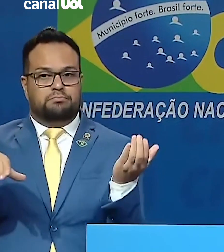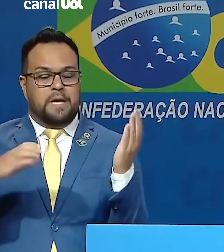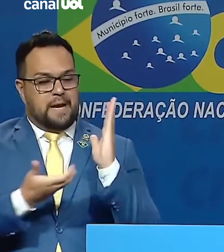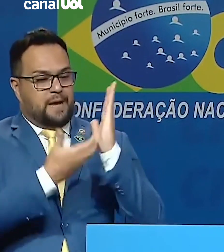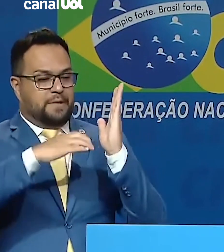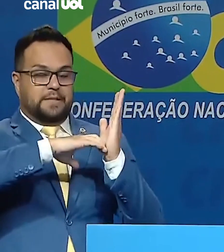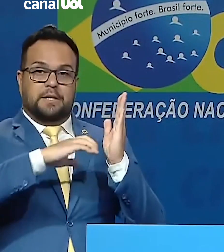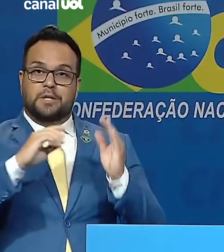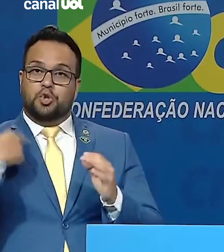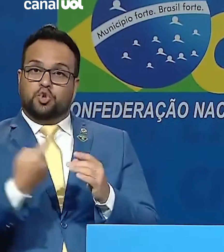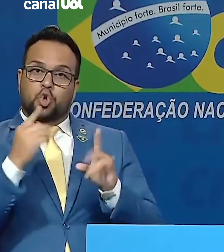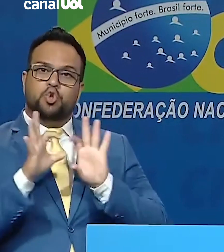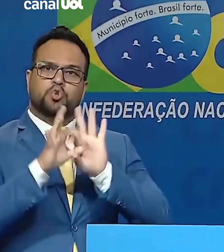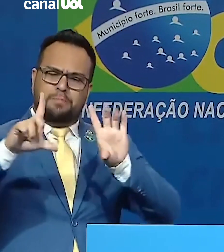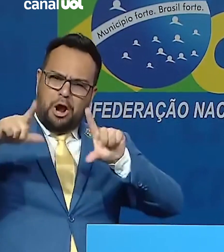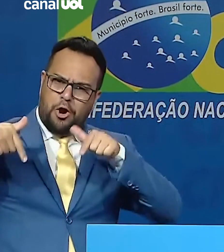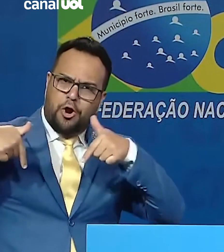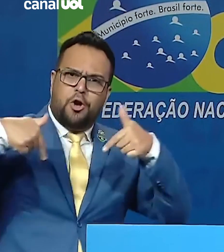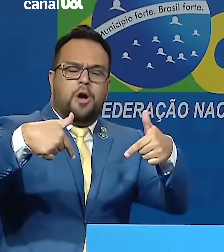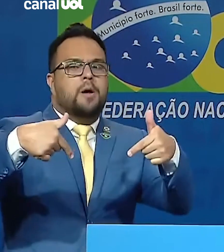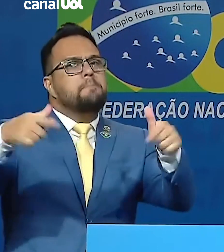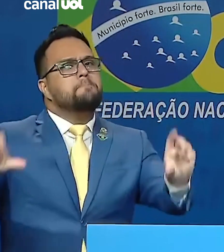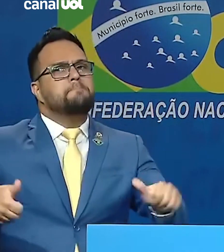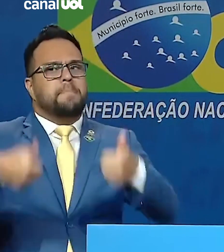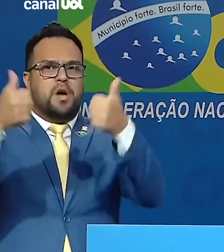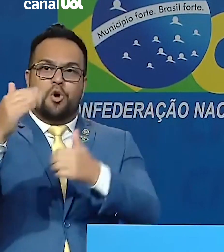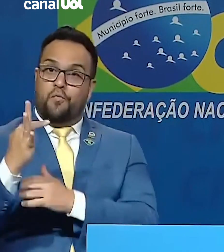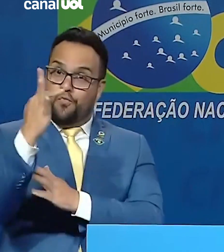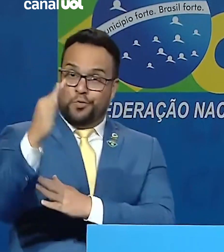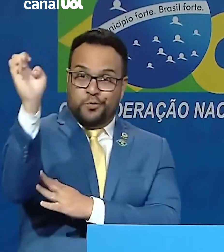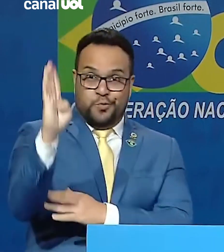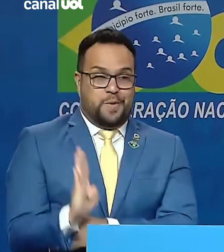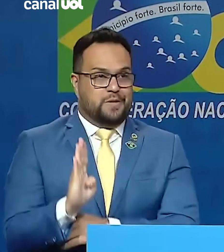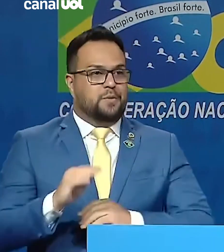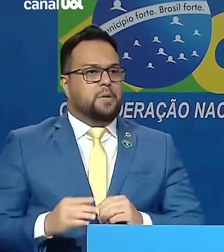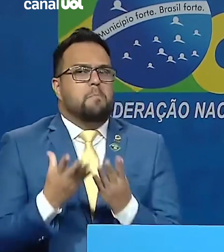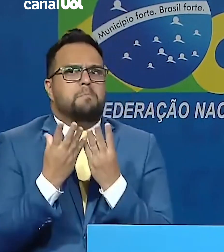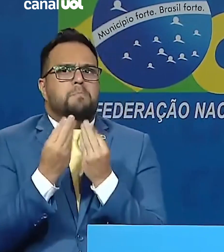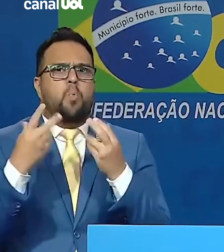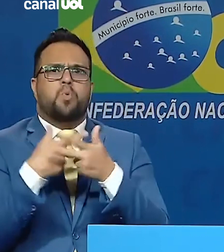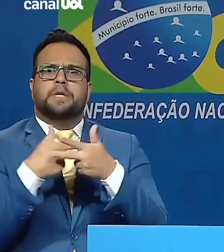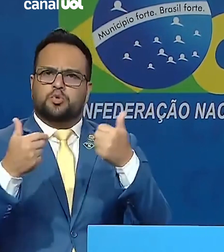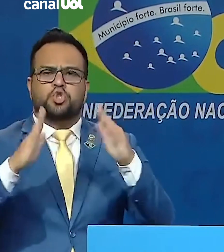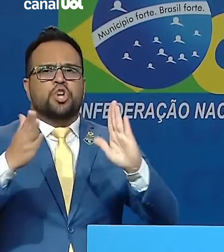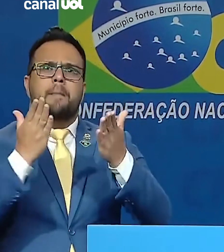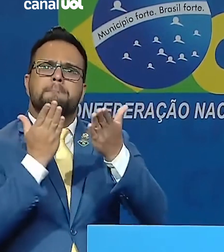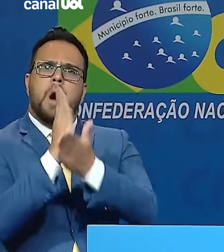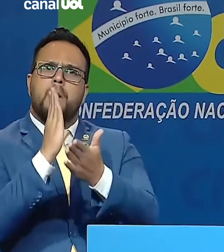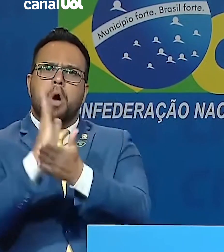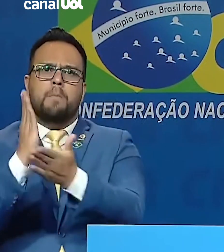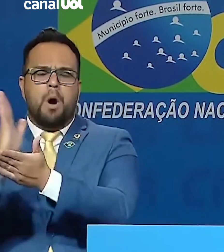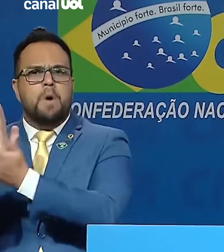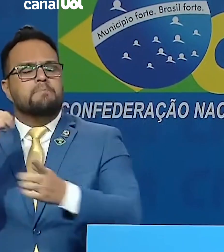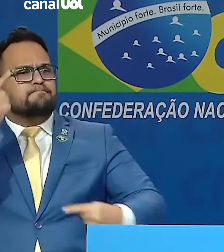juntos nós trabalhamos para o futuro do nosso país. Muitas coisas aprovamos,